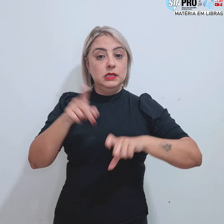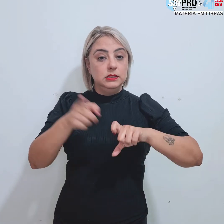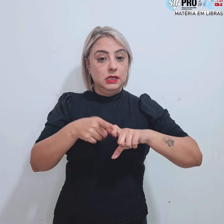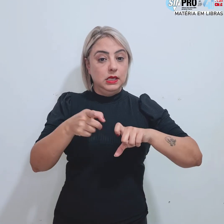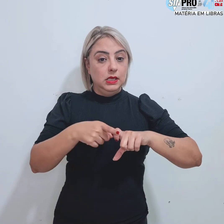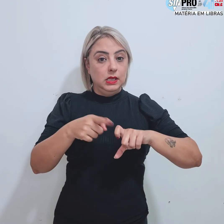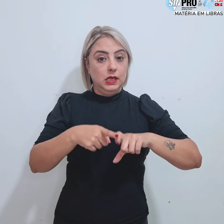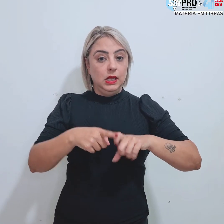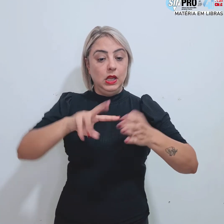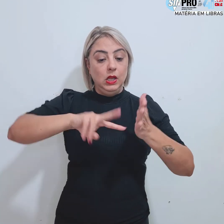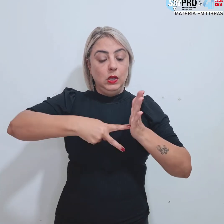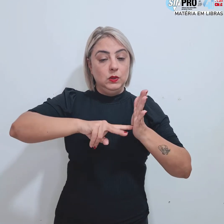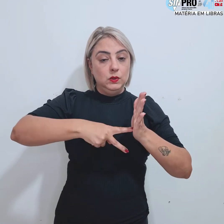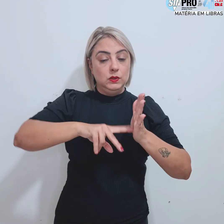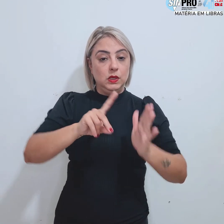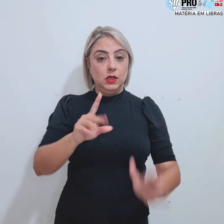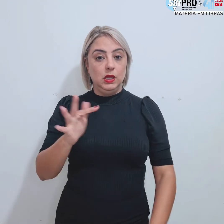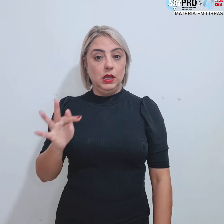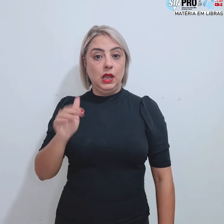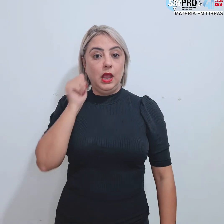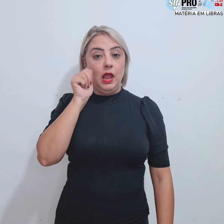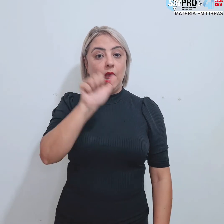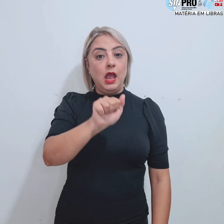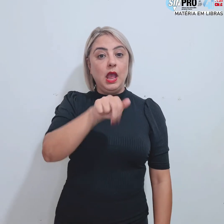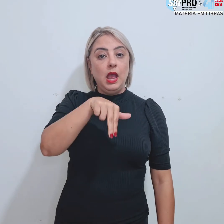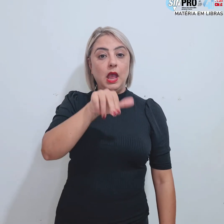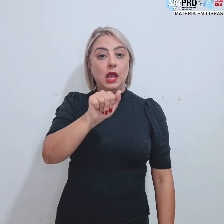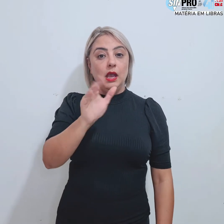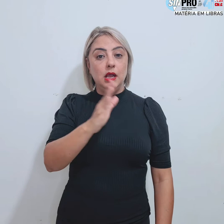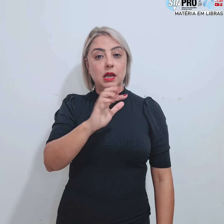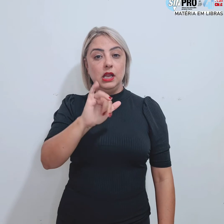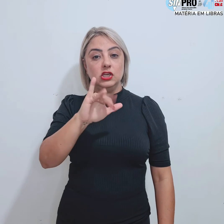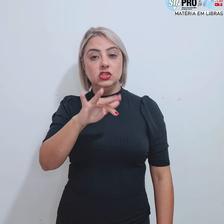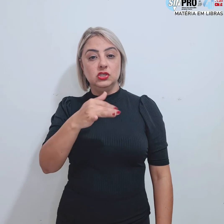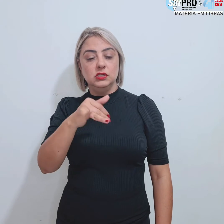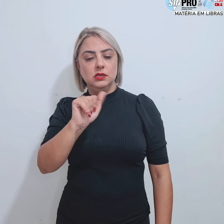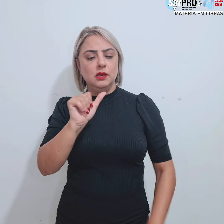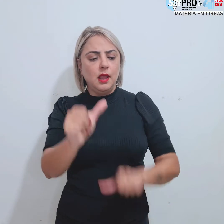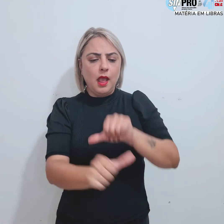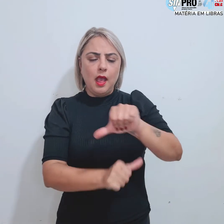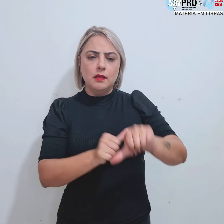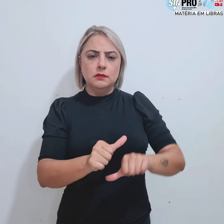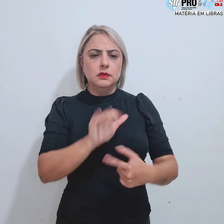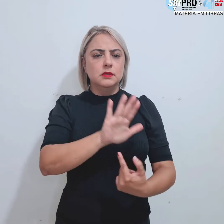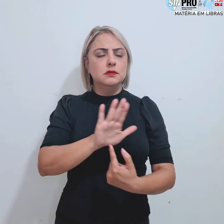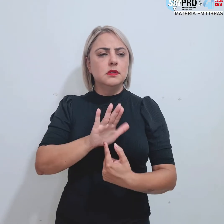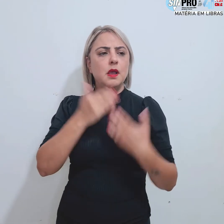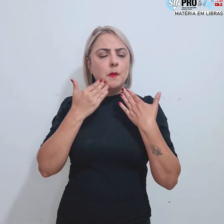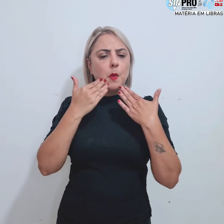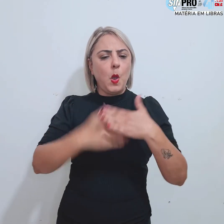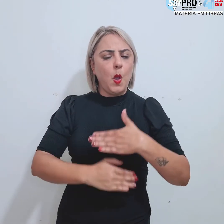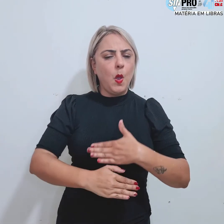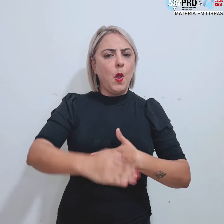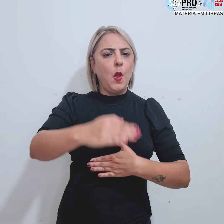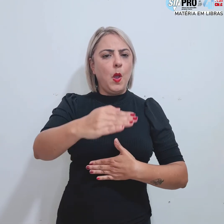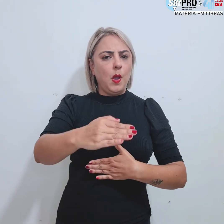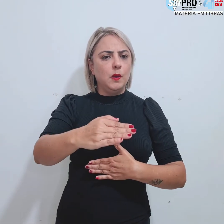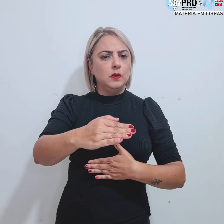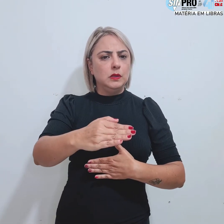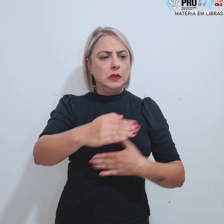Sexualidade do SimproDF, Ana Cristina de Souza Machado, a mudança mostra o avanço do